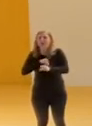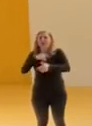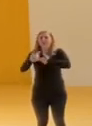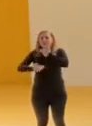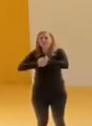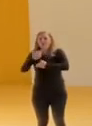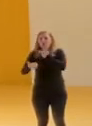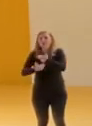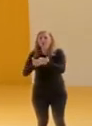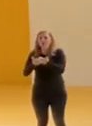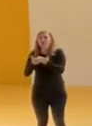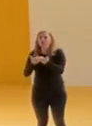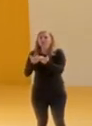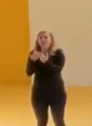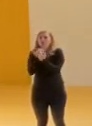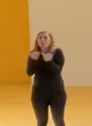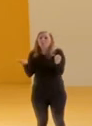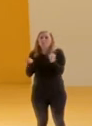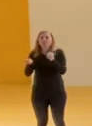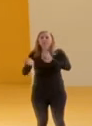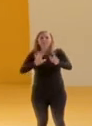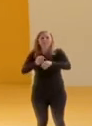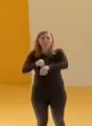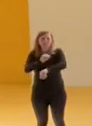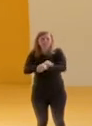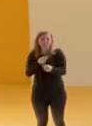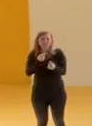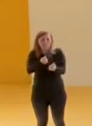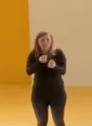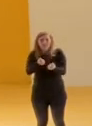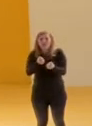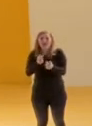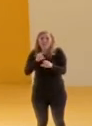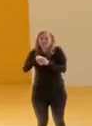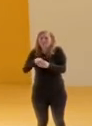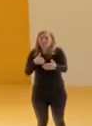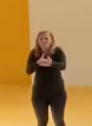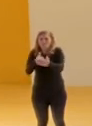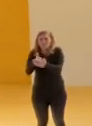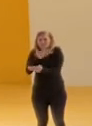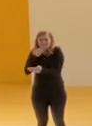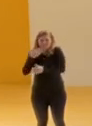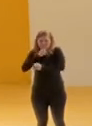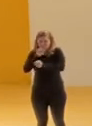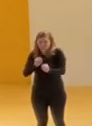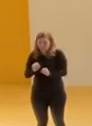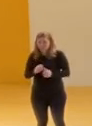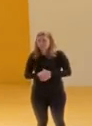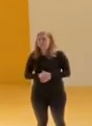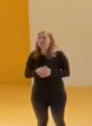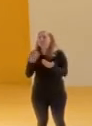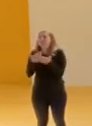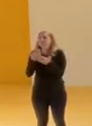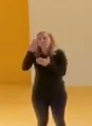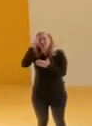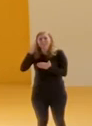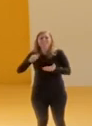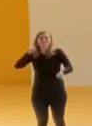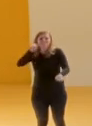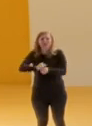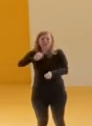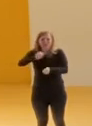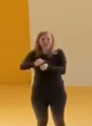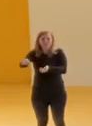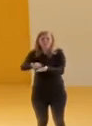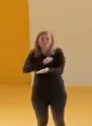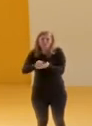środków płatniczych praktycznie bez żadnych jakiś realnych ograniczeń no bo wiadomo prasa drukarska nie jest